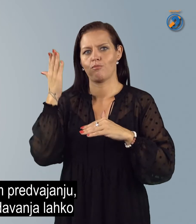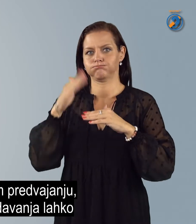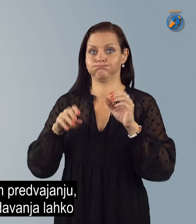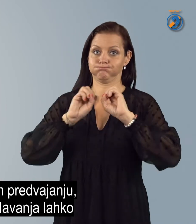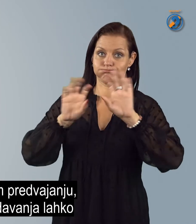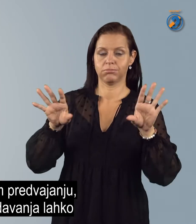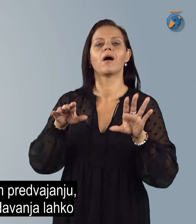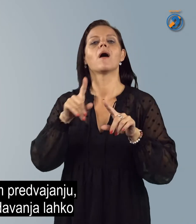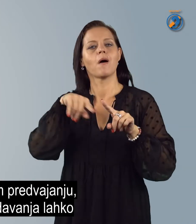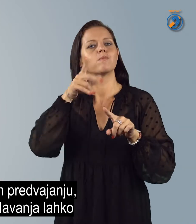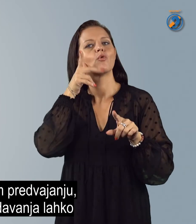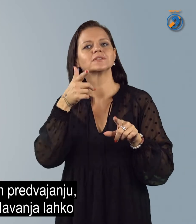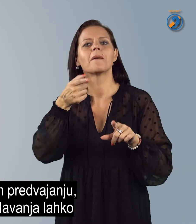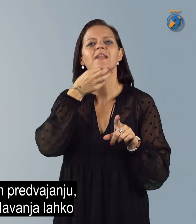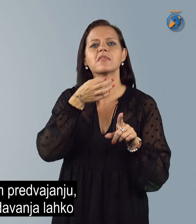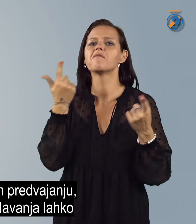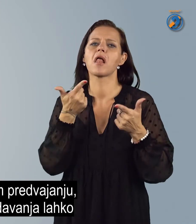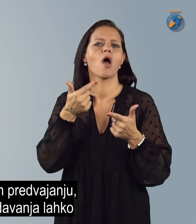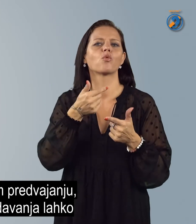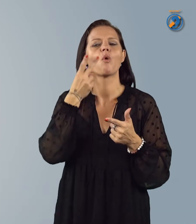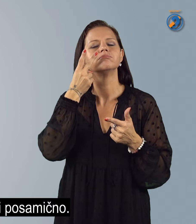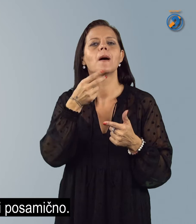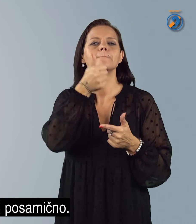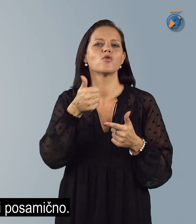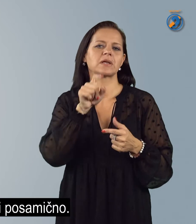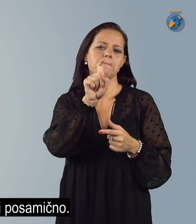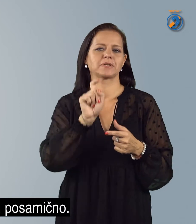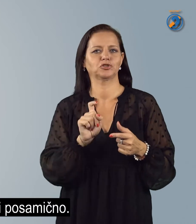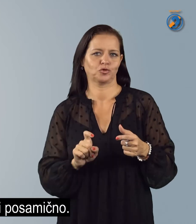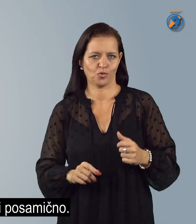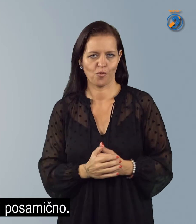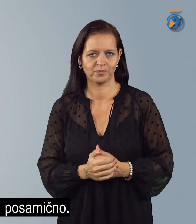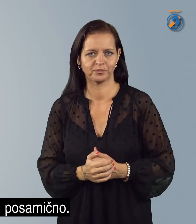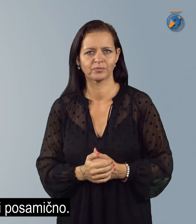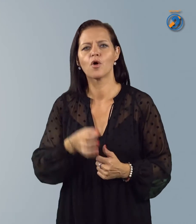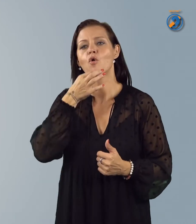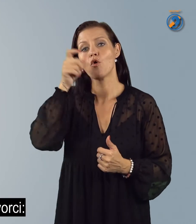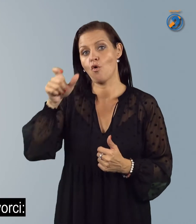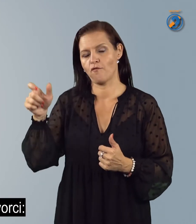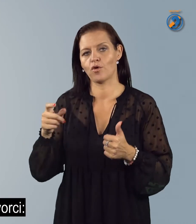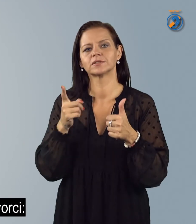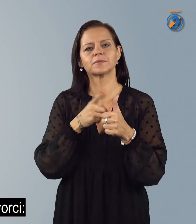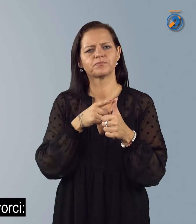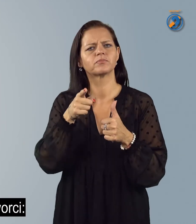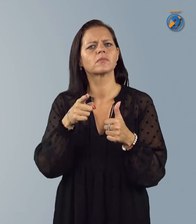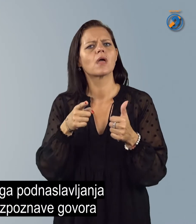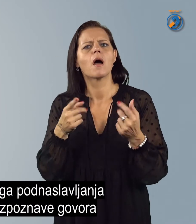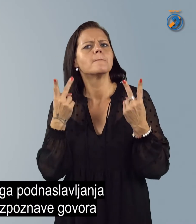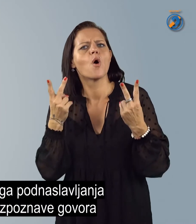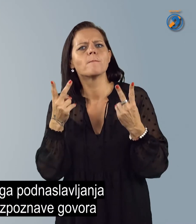3x2v.spletnatv.si. Po končanem predvajanju si boste predavanja lahko ogledali tudi posamično. Govorci, pomen